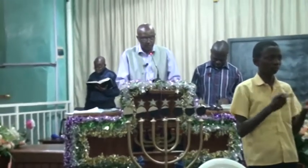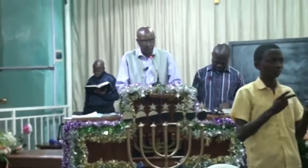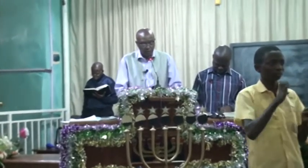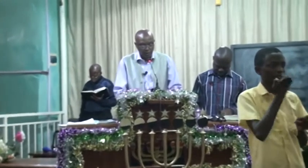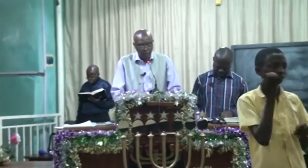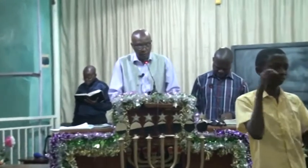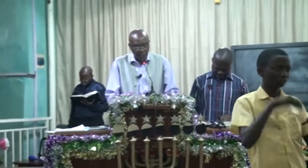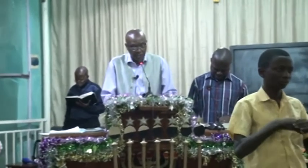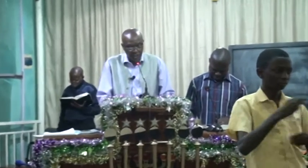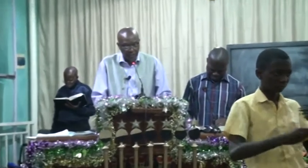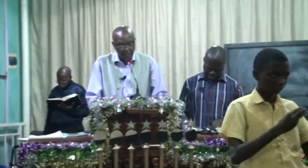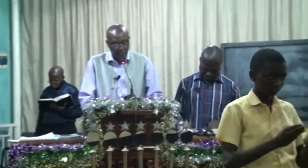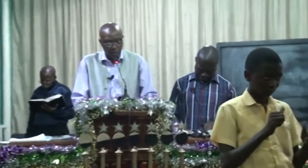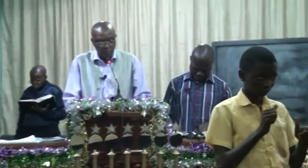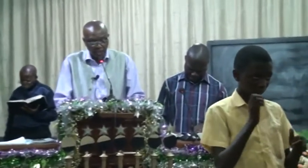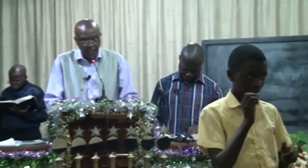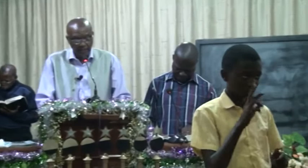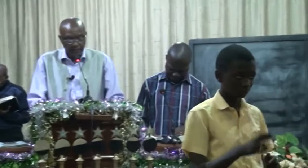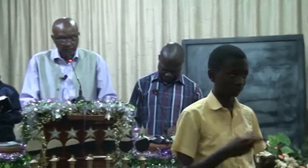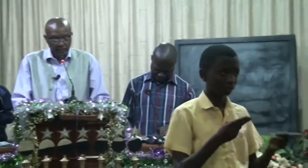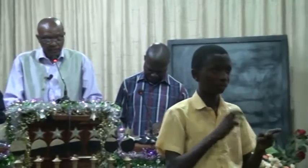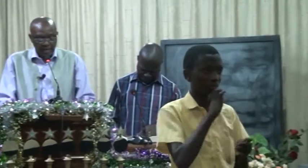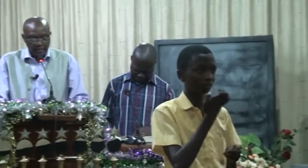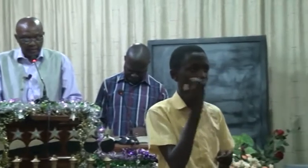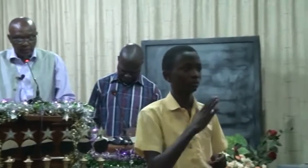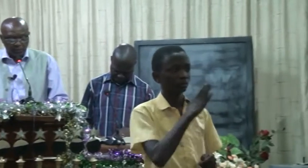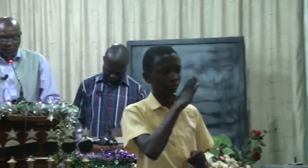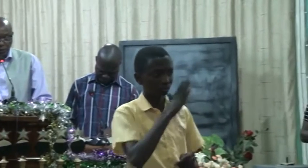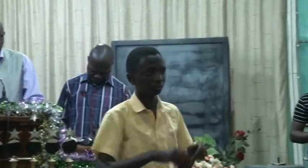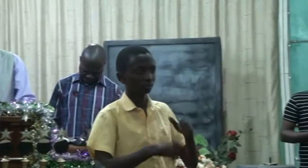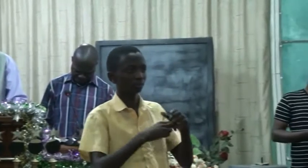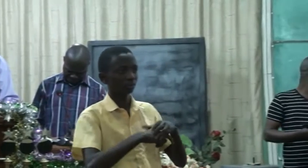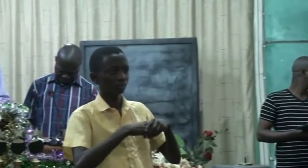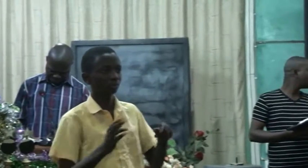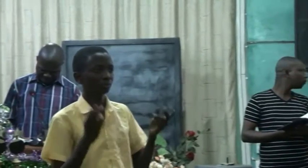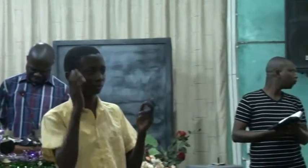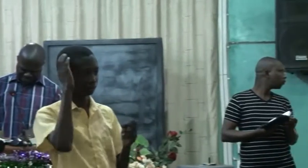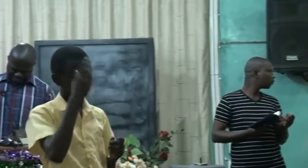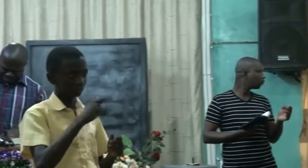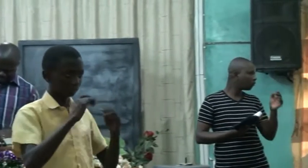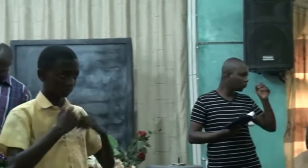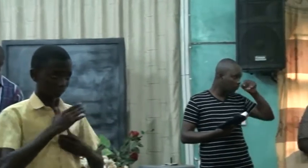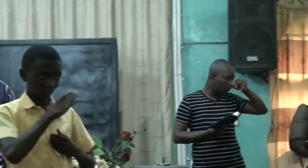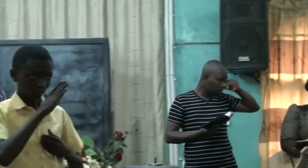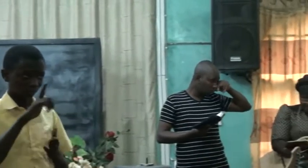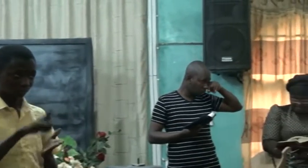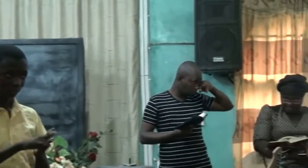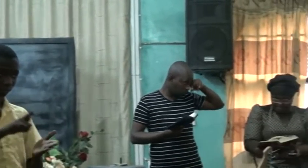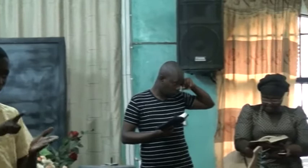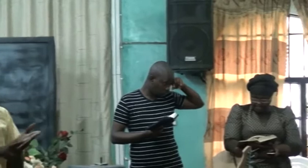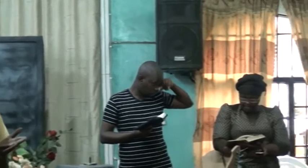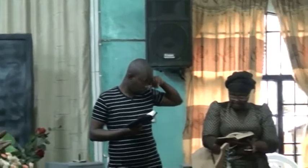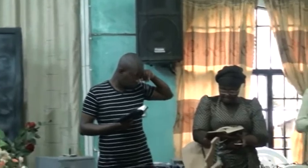monde. Or, le péché n'étant pas imputé, car il n'y a point de loi. Maana mbele ya